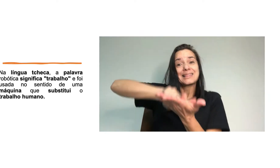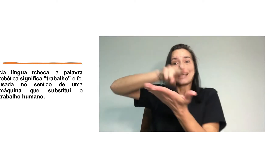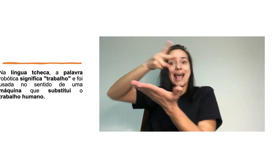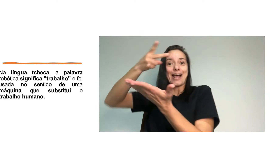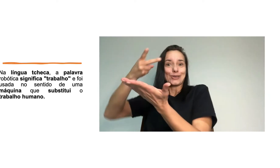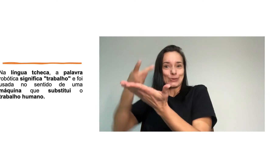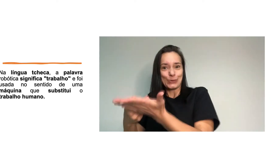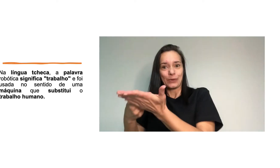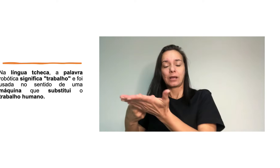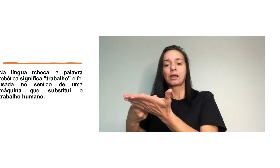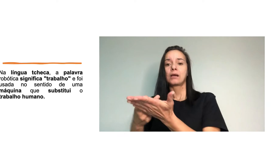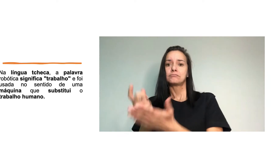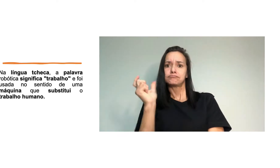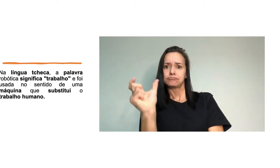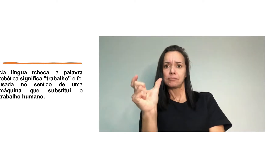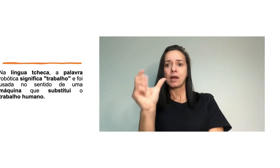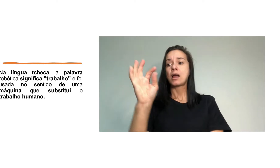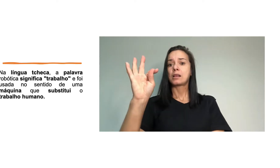significa